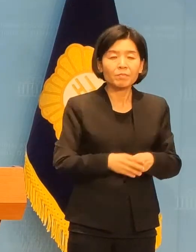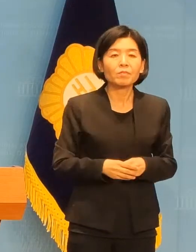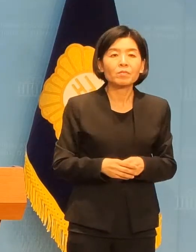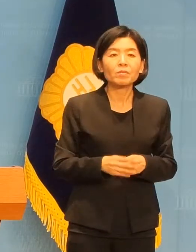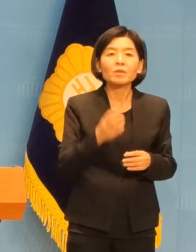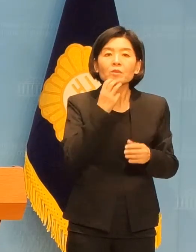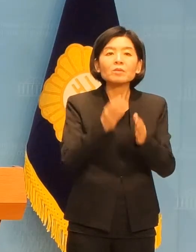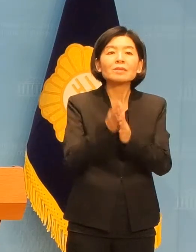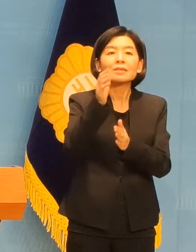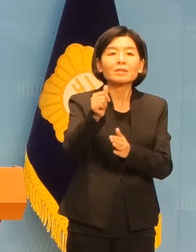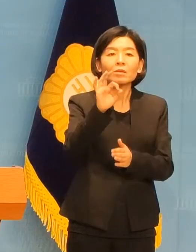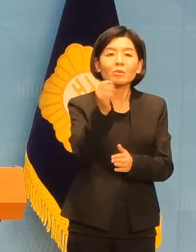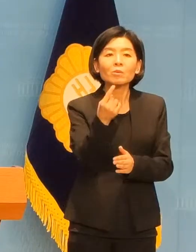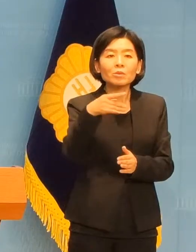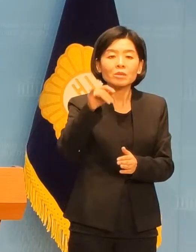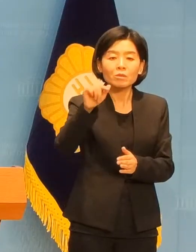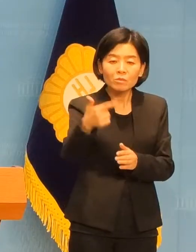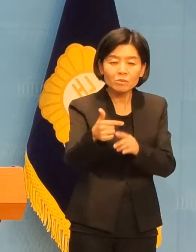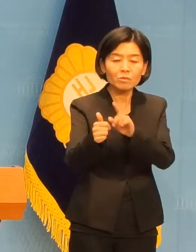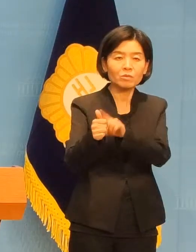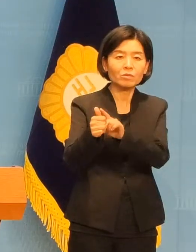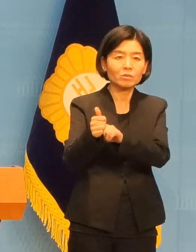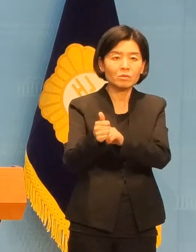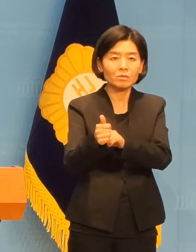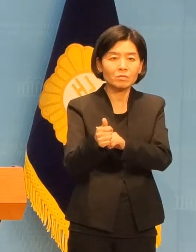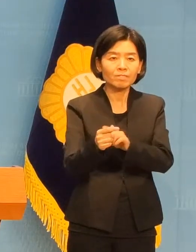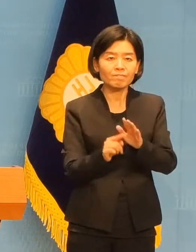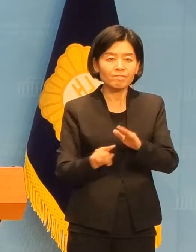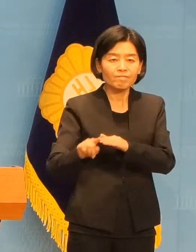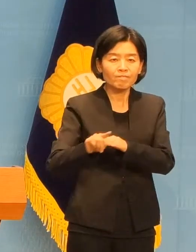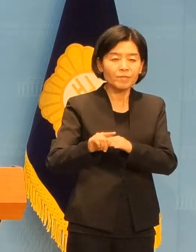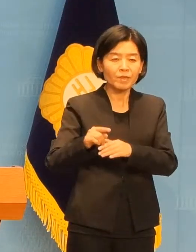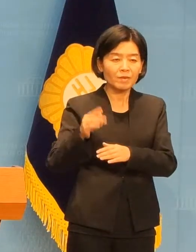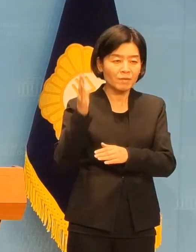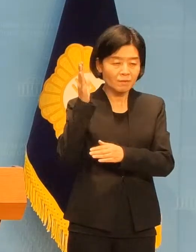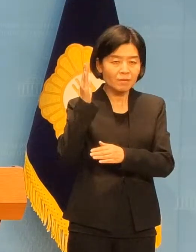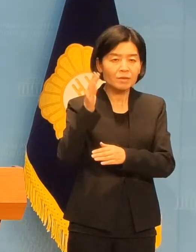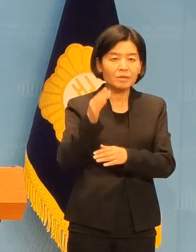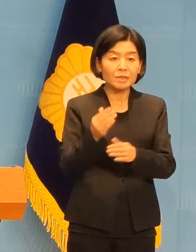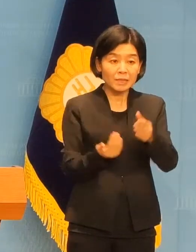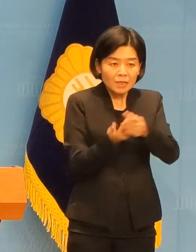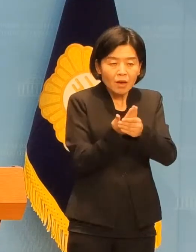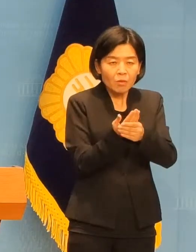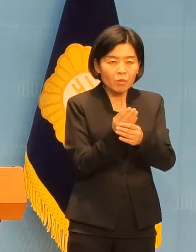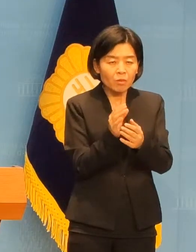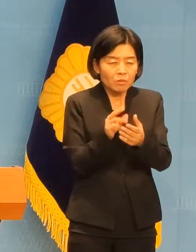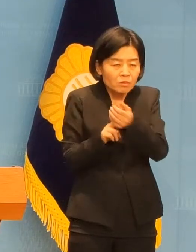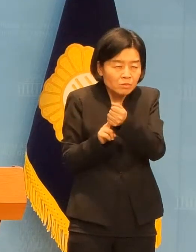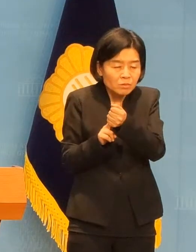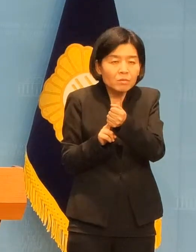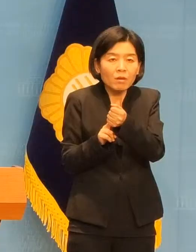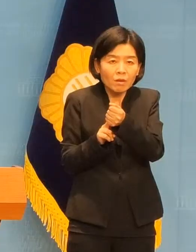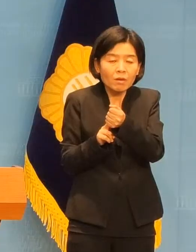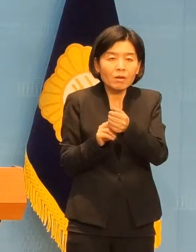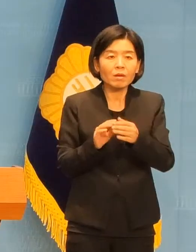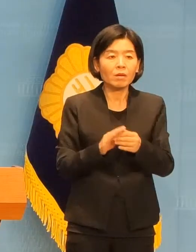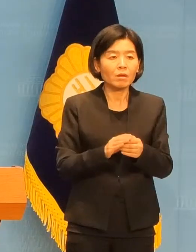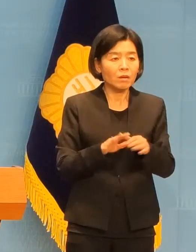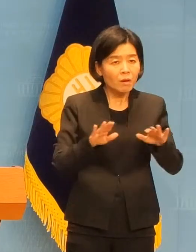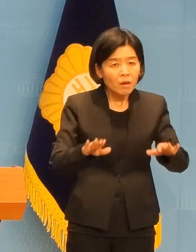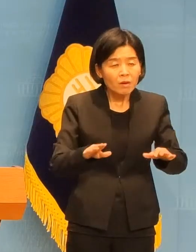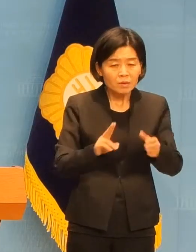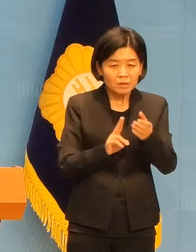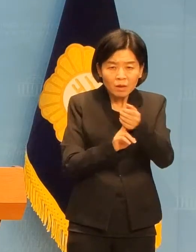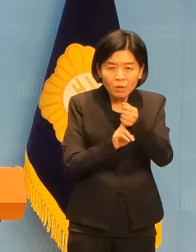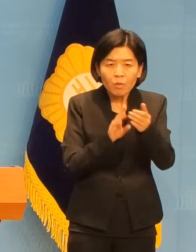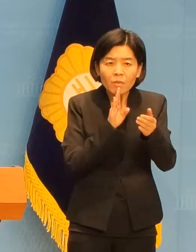오세훈 시장이 전면에 나서서 작정하고 사고를 은폐한 것입니다. 이런 행태대로라면 사고가 오늘 밝힌